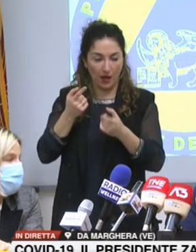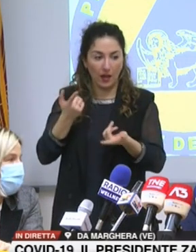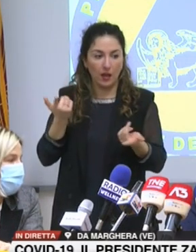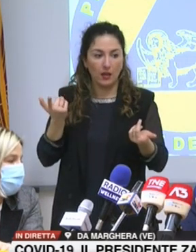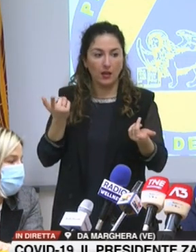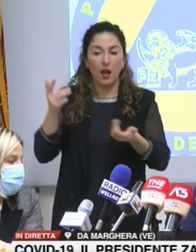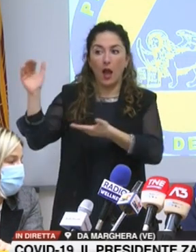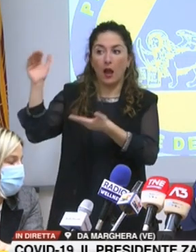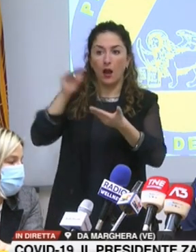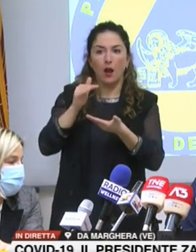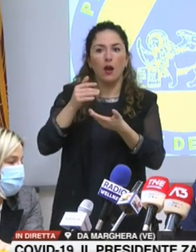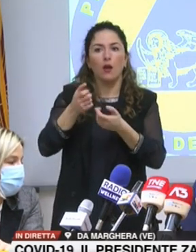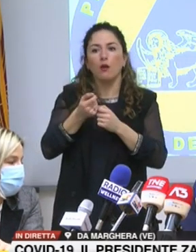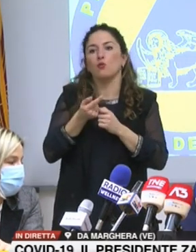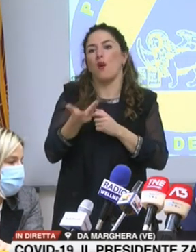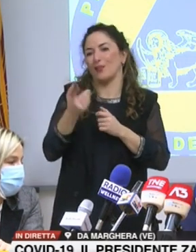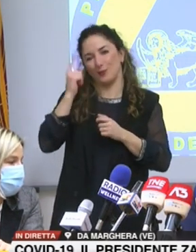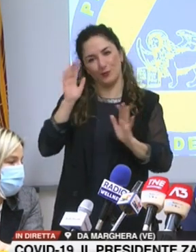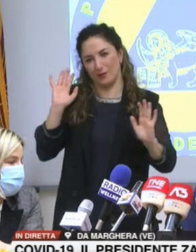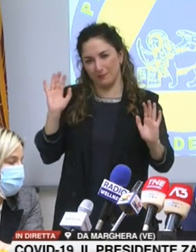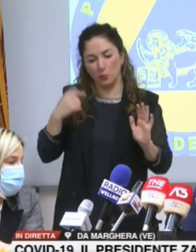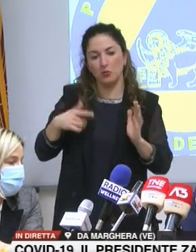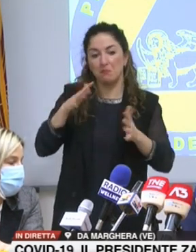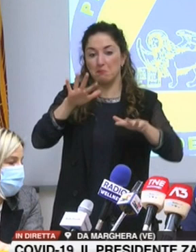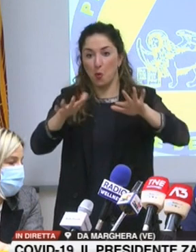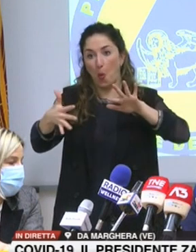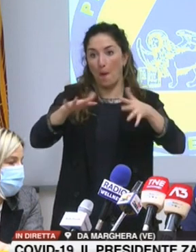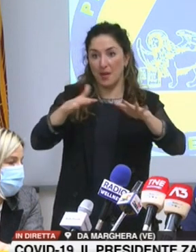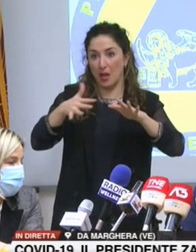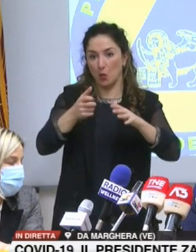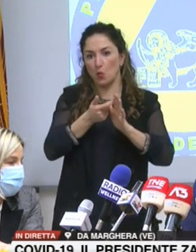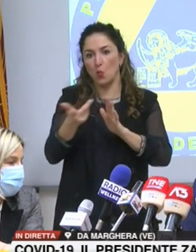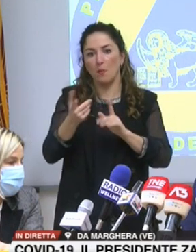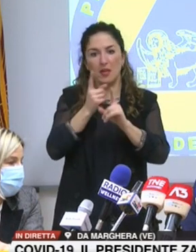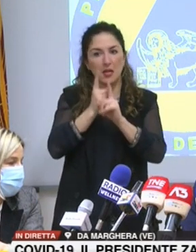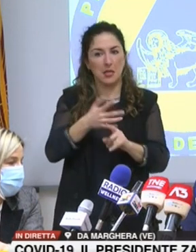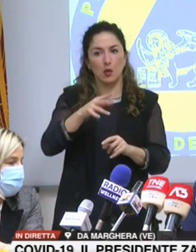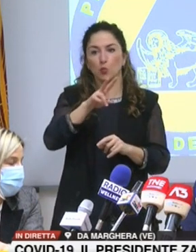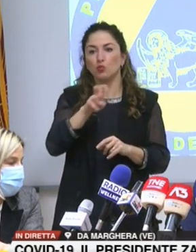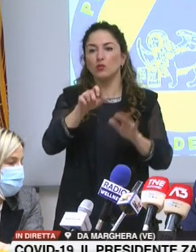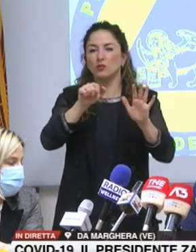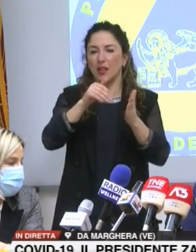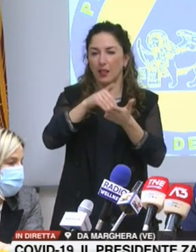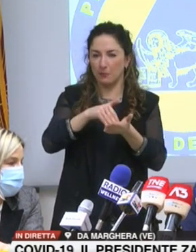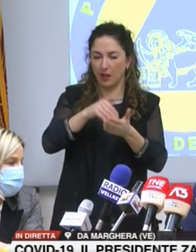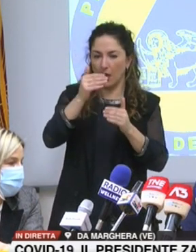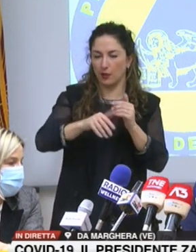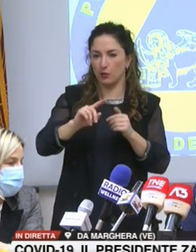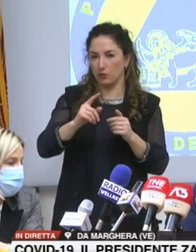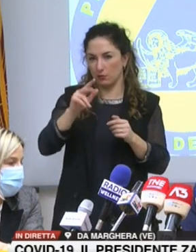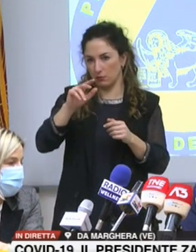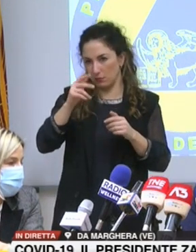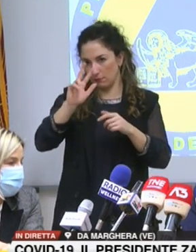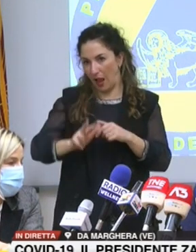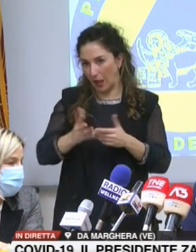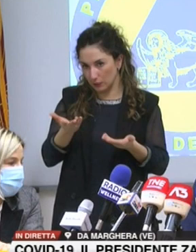esattamente quanto ce ne arriva, quindi noi stiamo stimando un utilizzo sui numeri che vi ho detto prima, che parla di 260.000 entro il primo trimestre, quindi